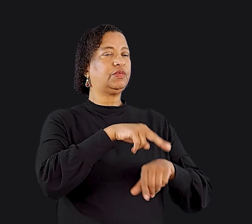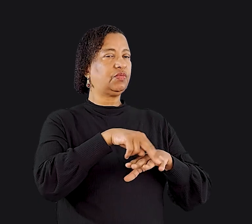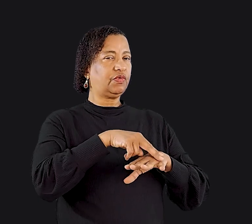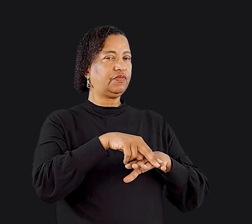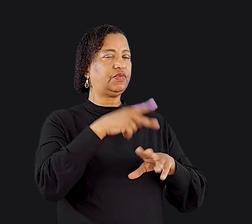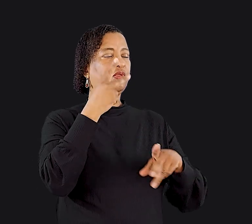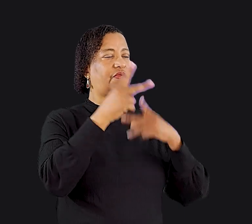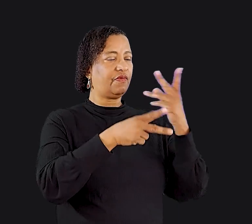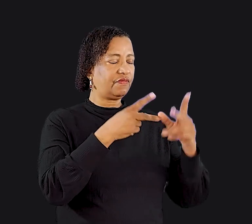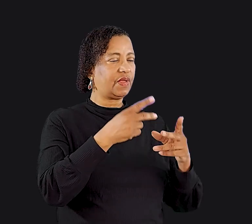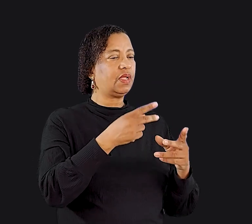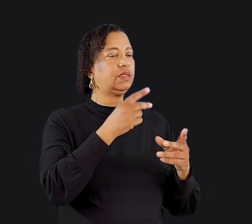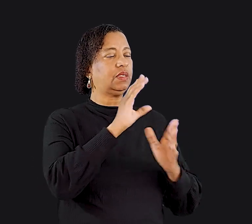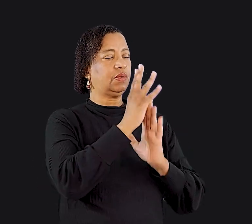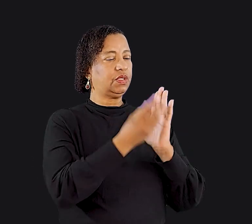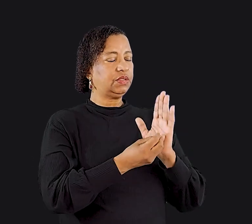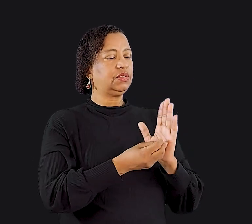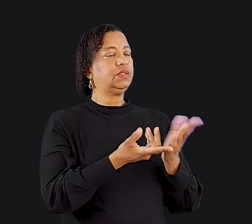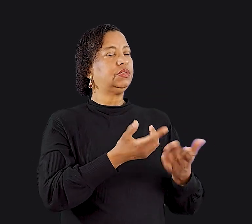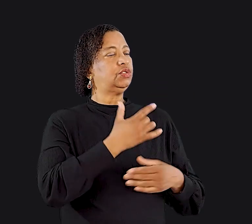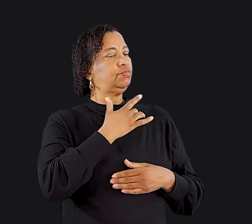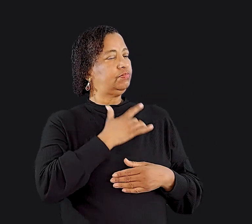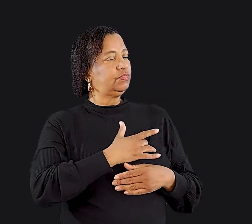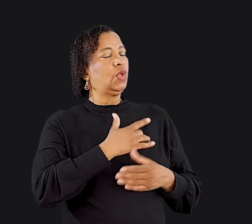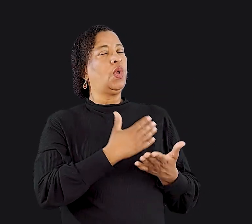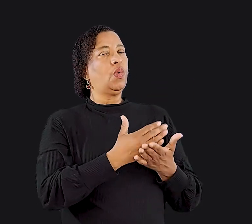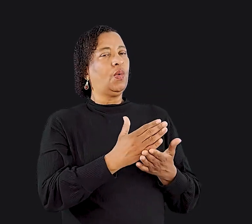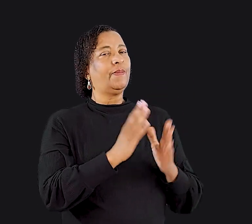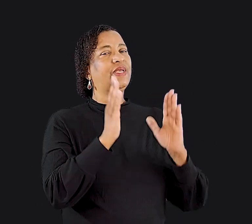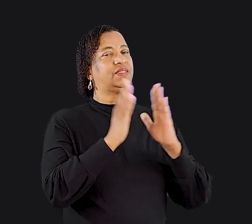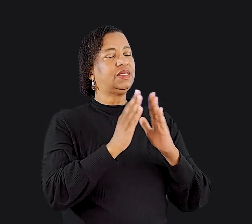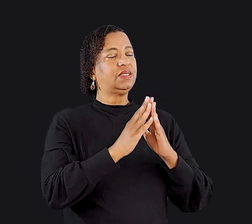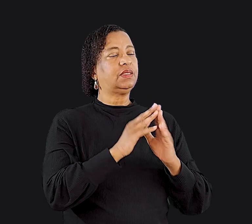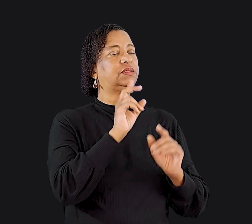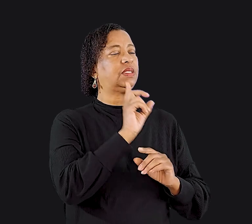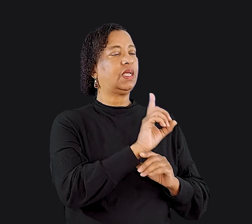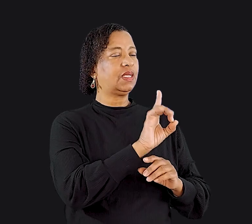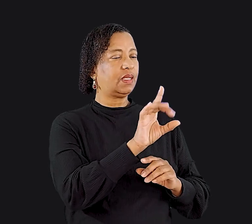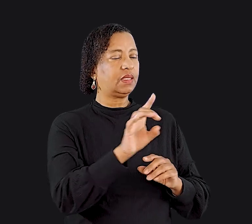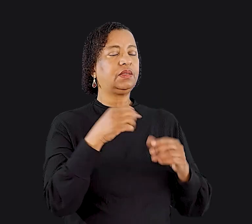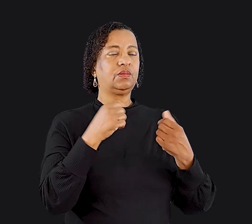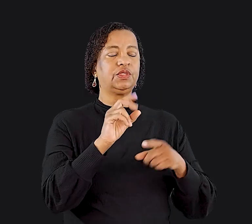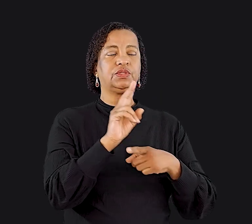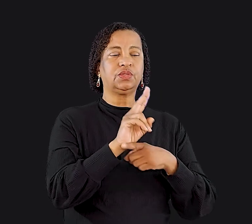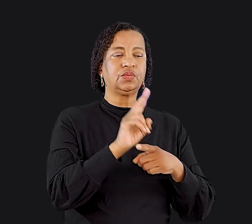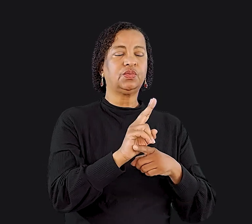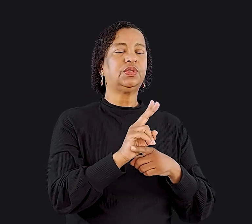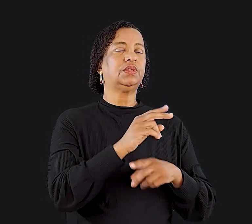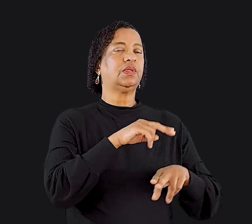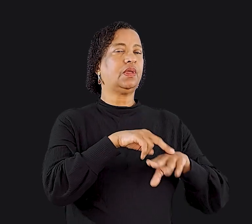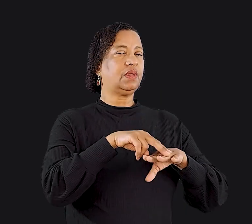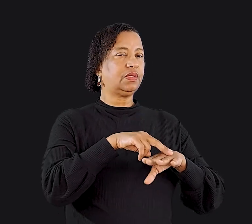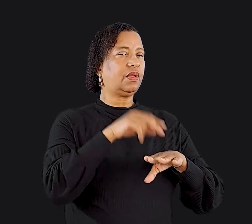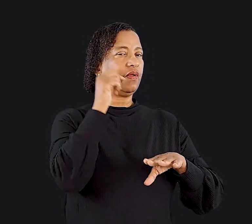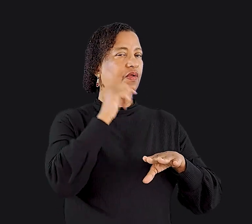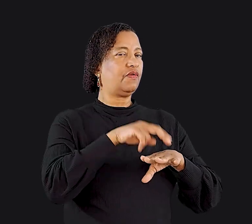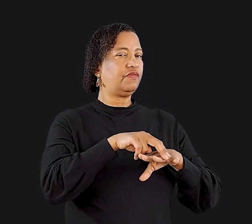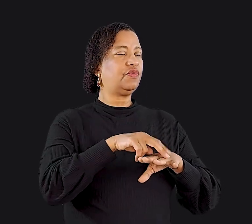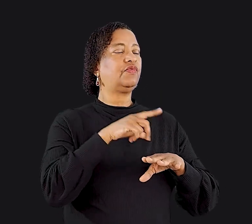Diga à igreja que a piedade começa em casa e por isso cada um deve cuidar da viúva que tiver na família. Isso inclui as mães e